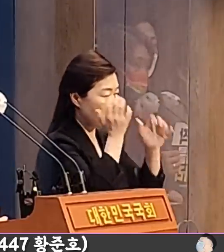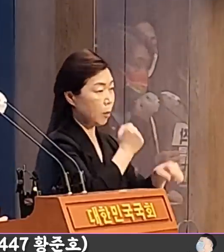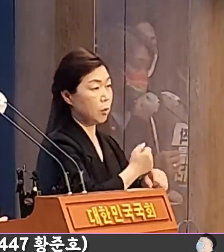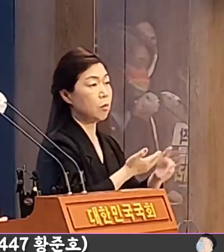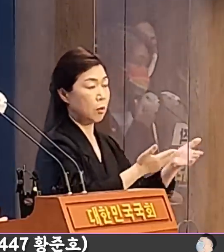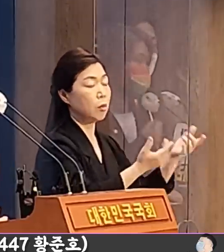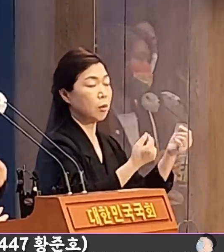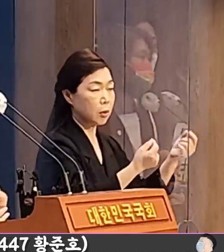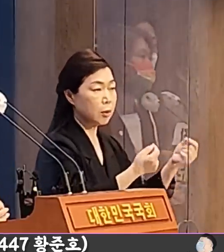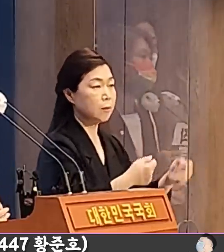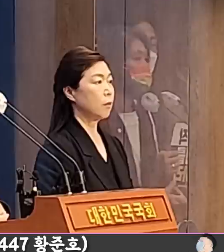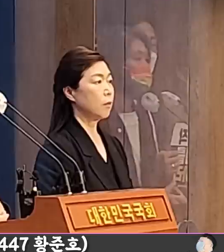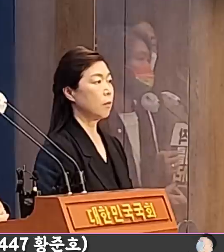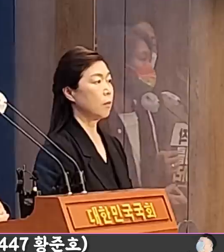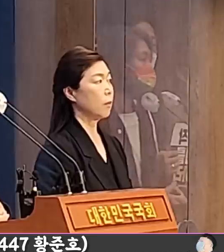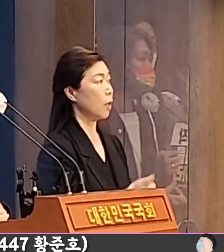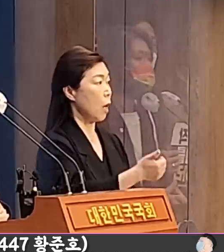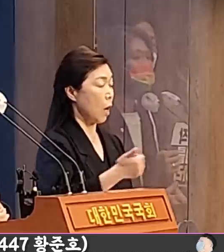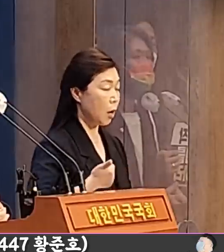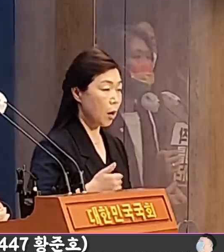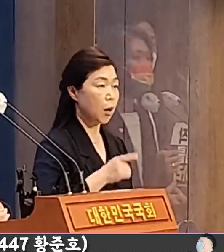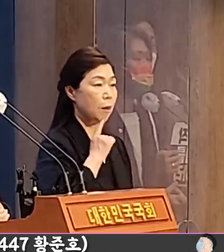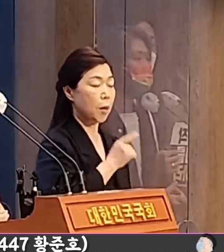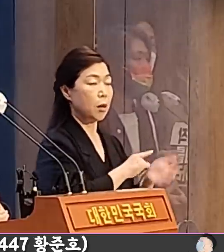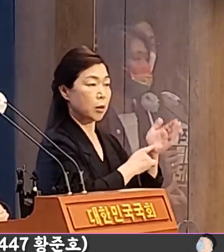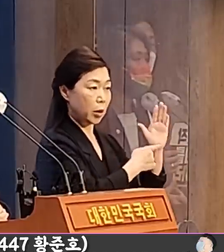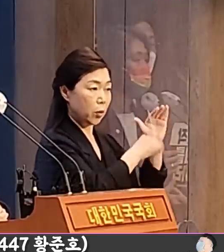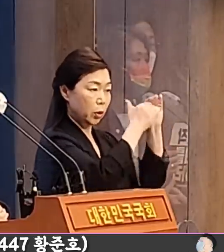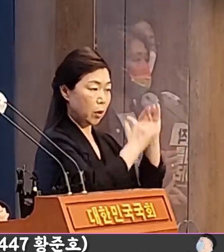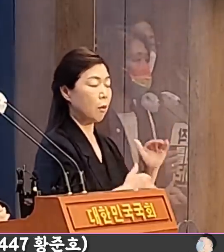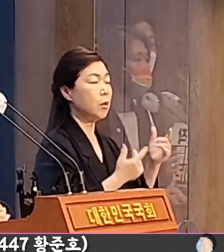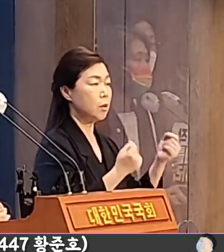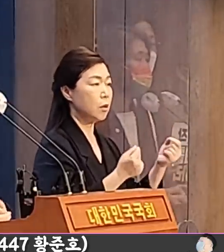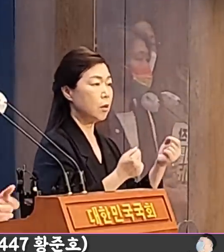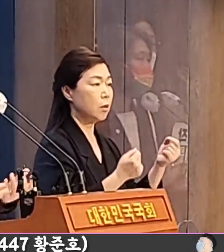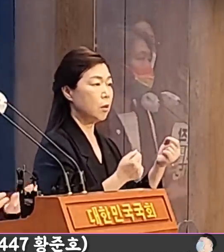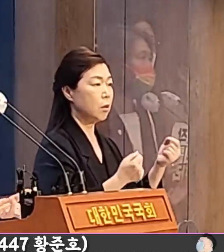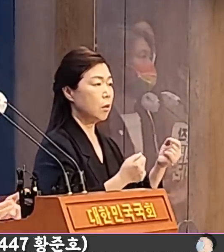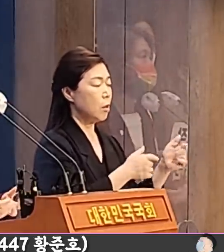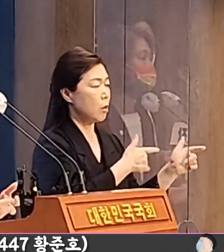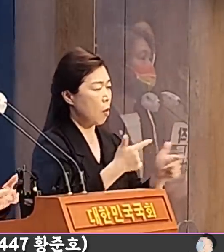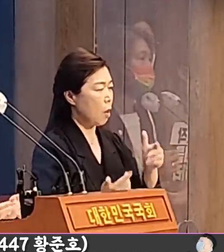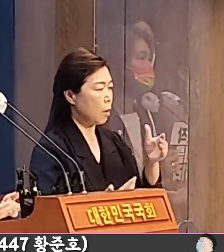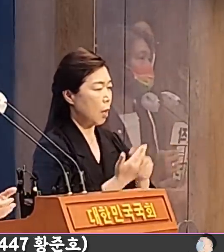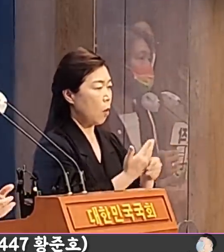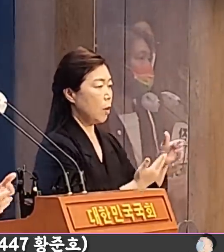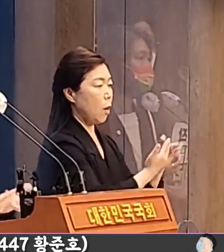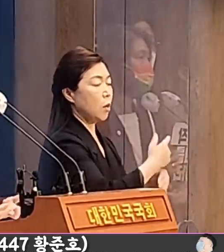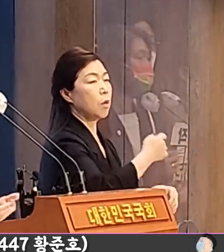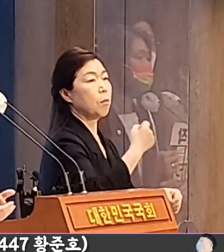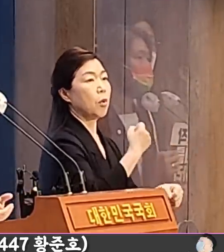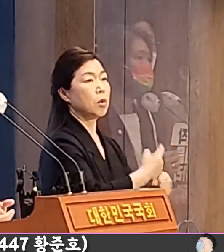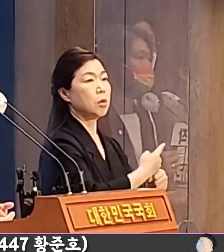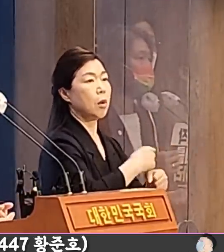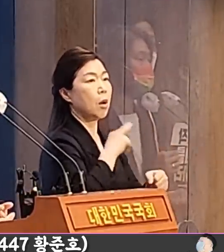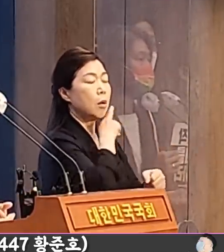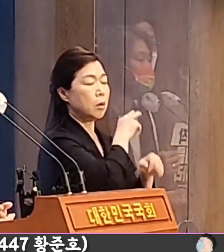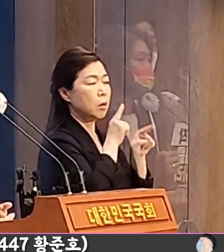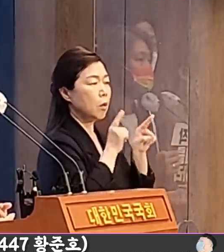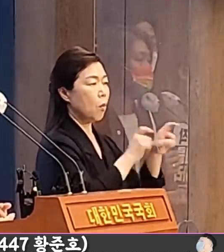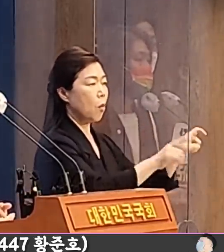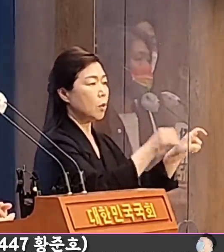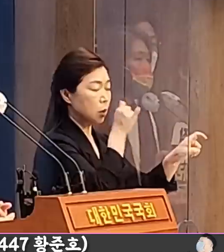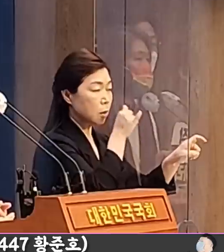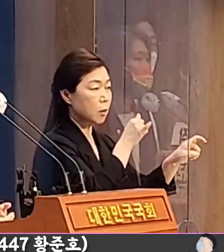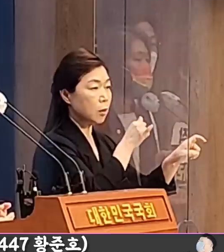수밖에 없습니다. 아까 앞에서 말씀하신 것처럼 여러 사건이 이미 의혹으로 제기된